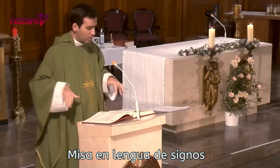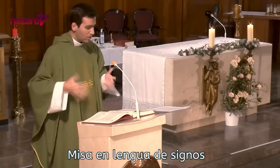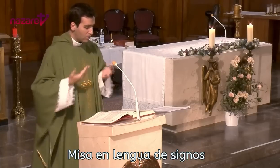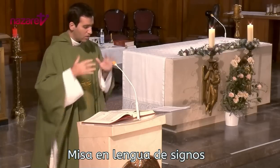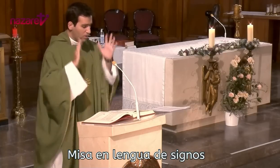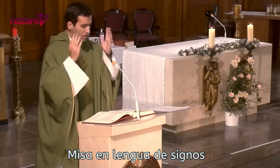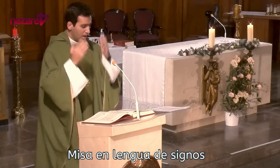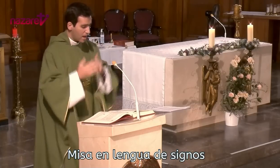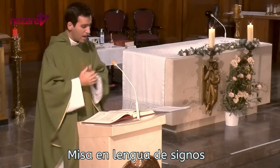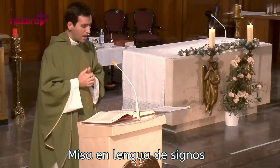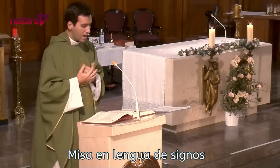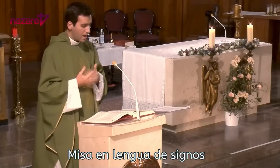Aleluya,